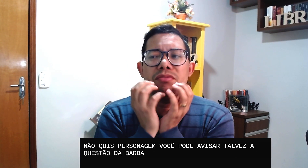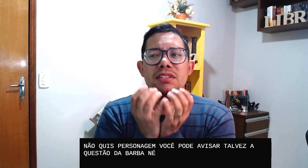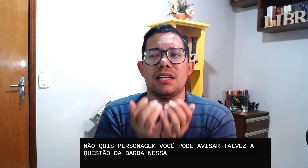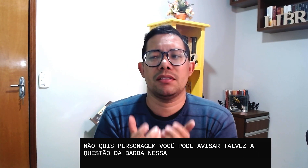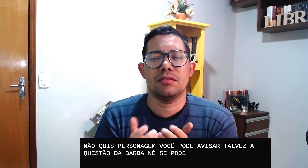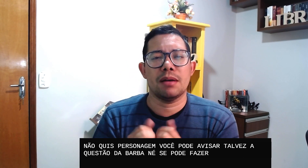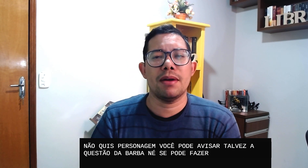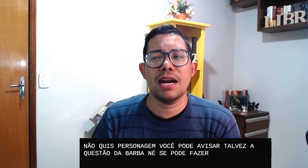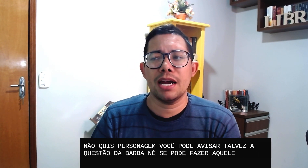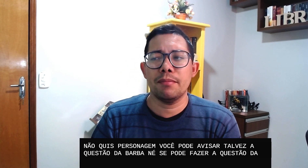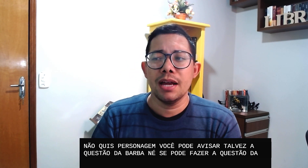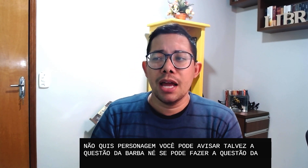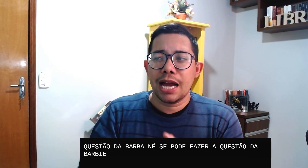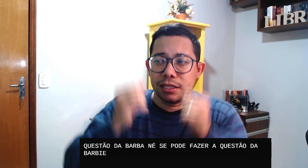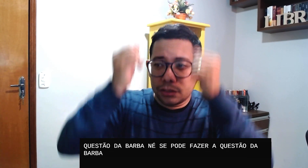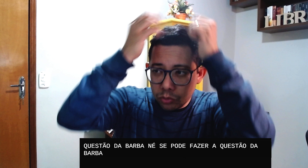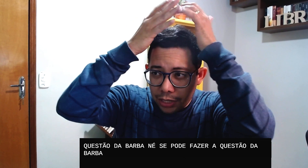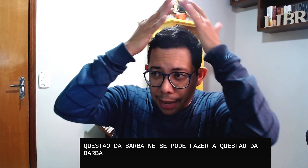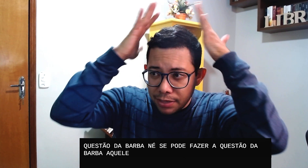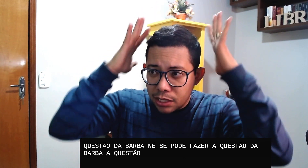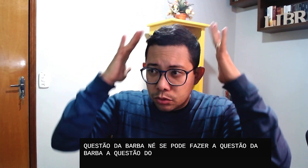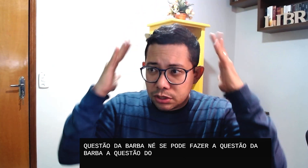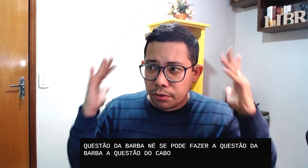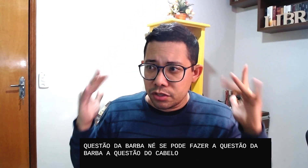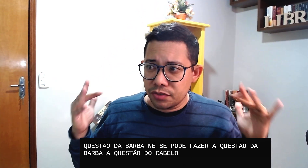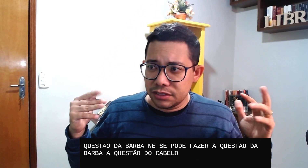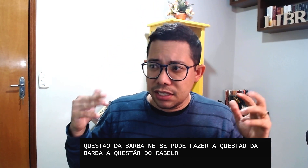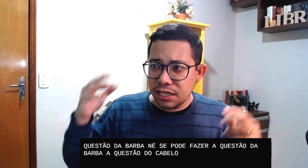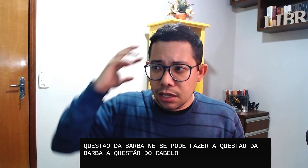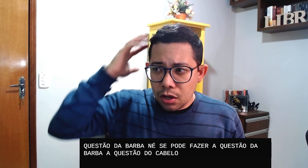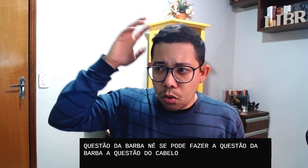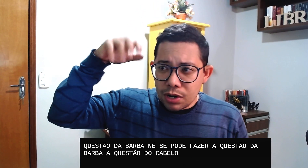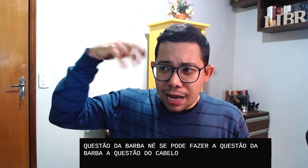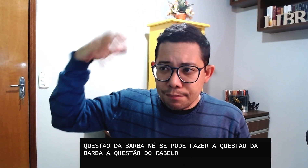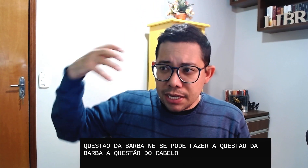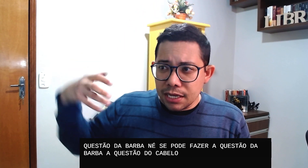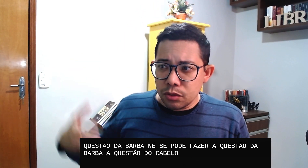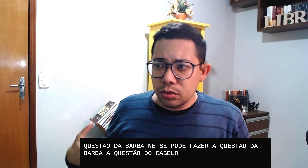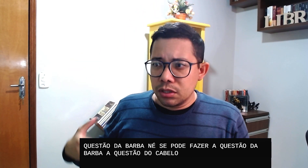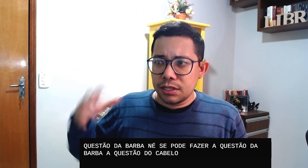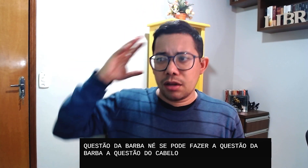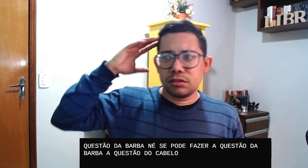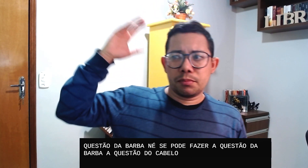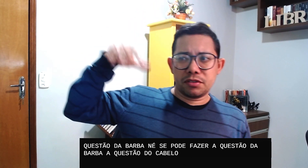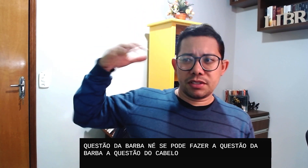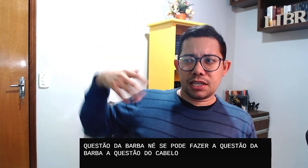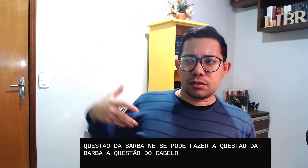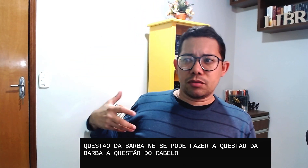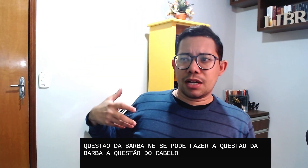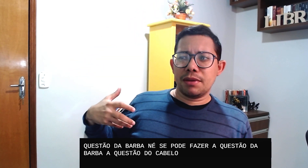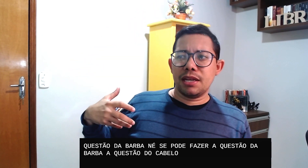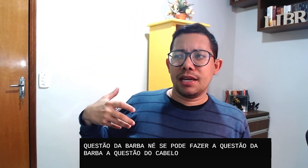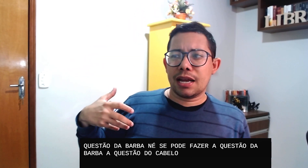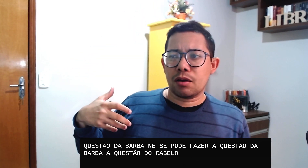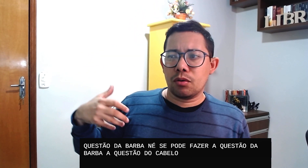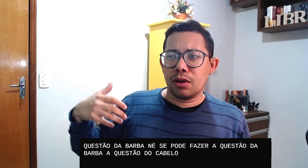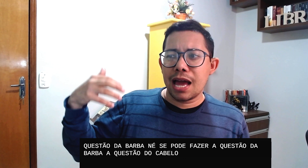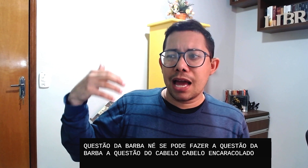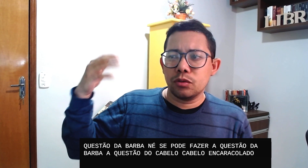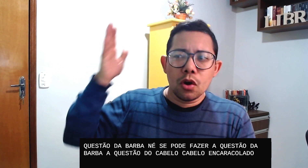fazer a questão da barba, a questão do cabelo, você pode fazer, ou cabelo. Né? Você pode fazer a questão do cabelo encaracolado,